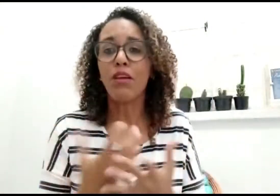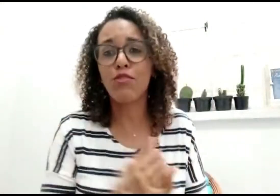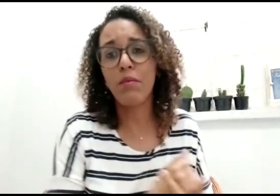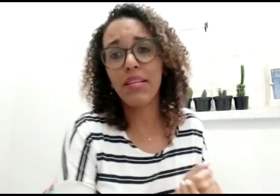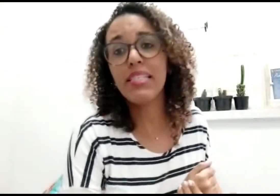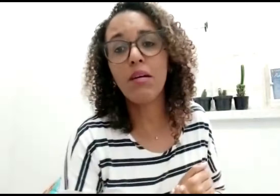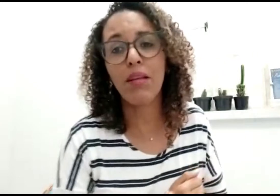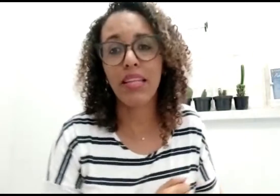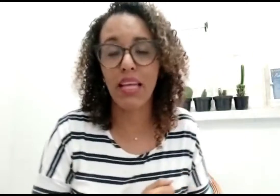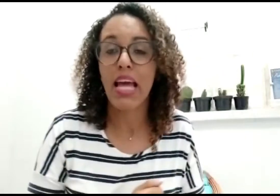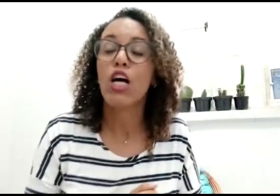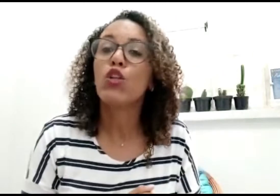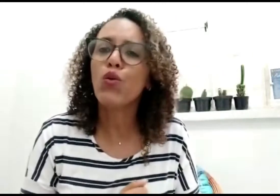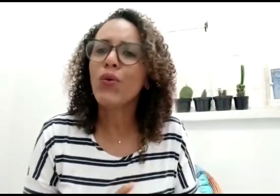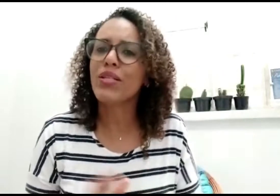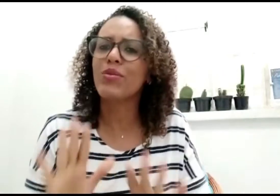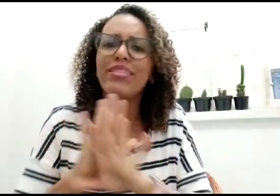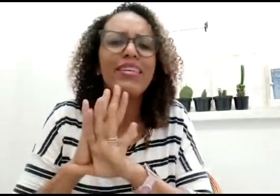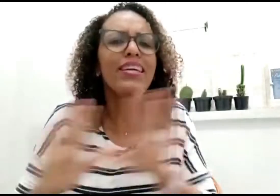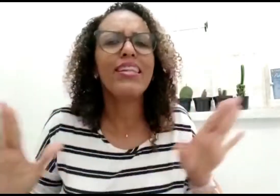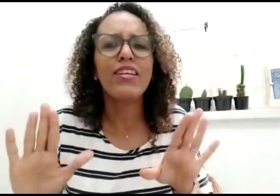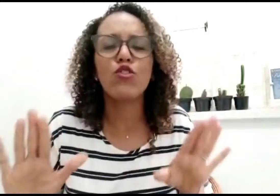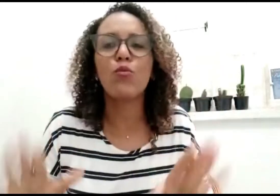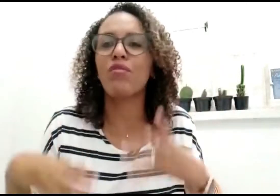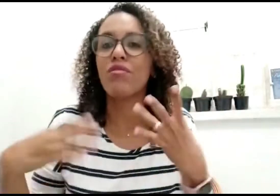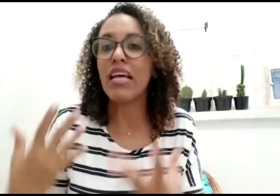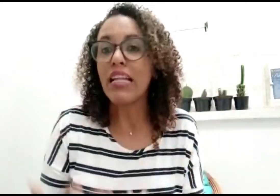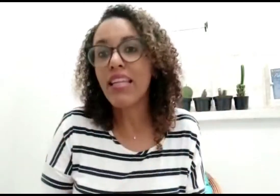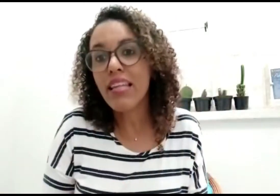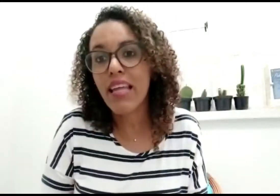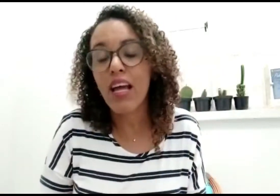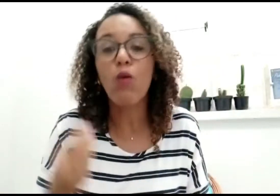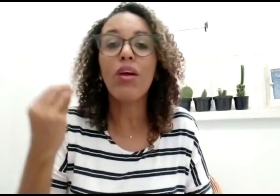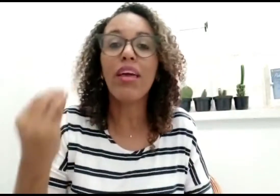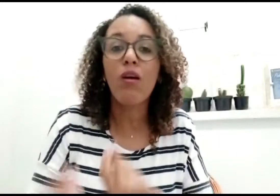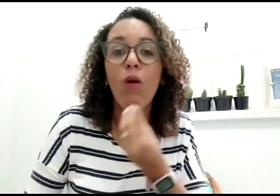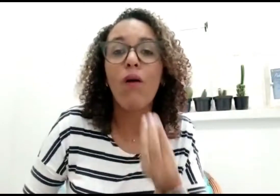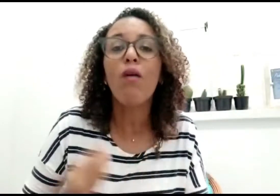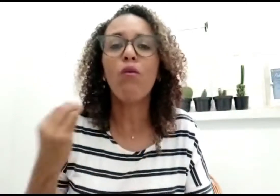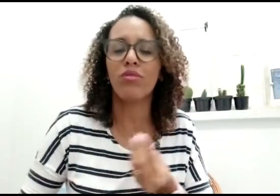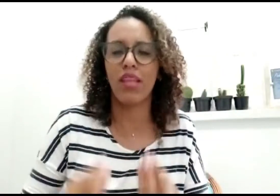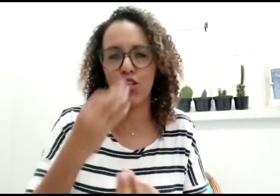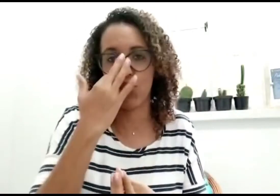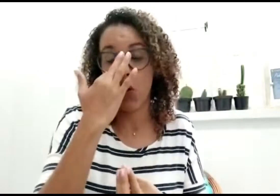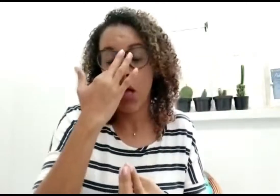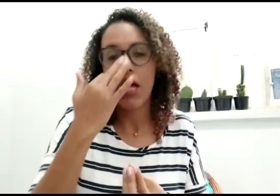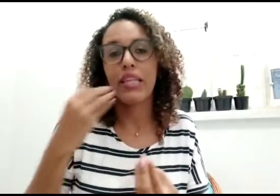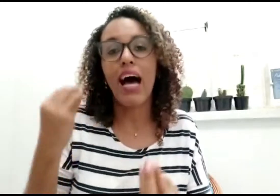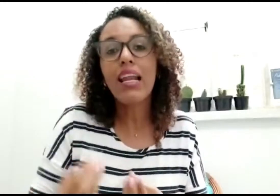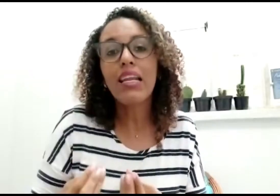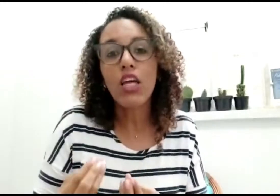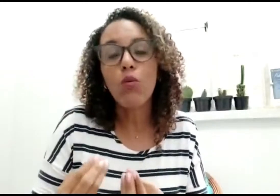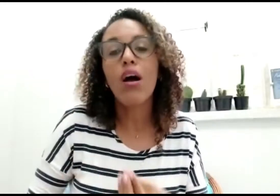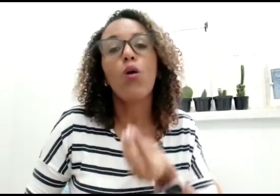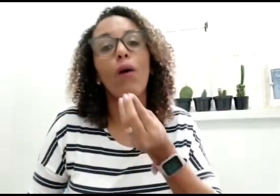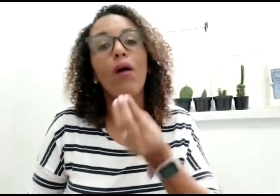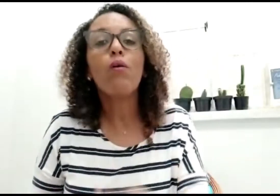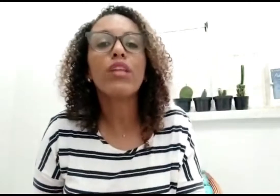Você precisa aprender tudo isso de início para você entender qual é o contexto da língua, qual é o contexto